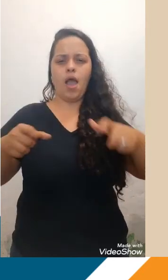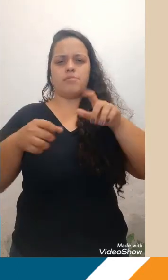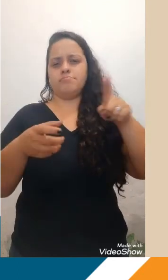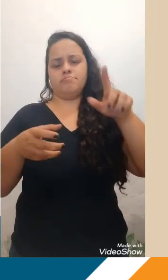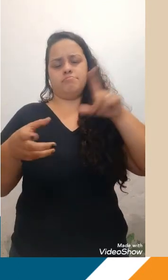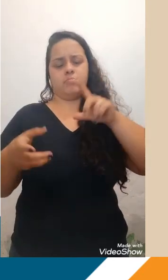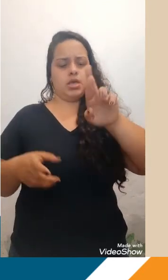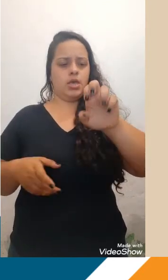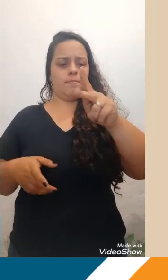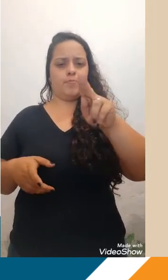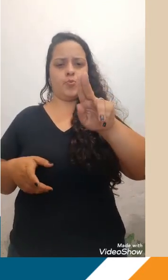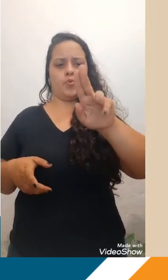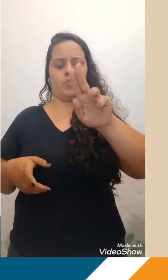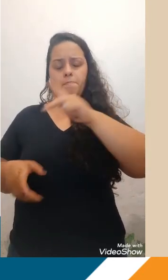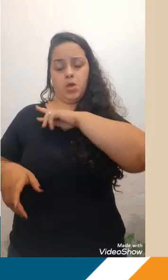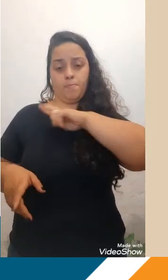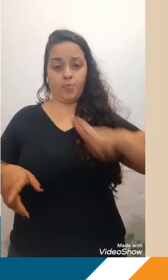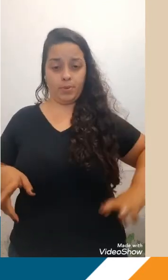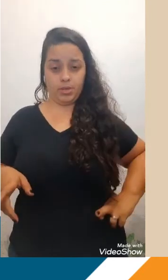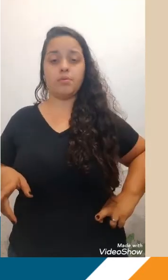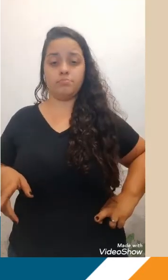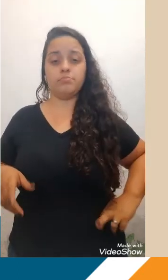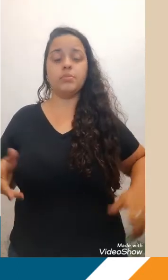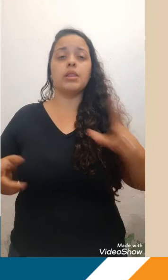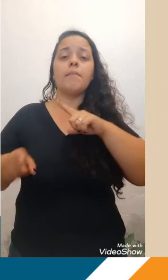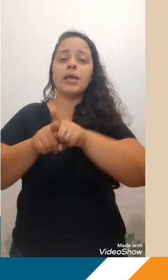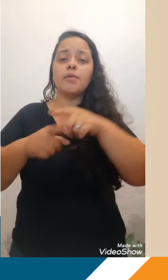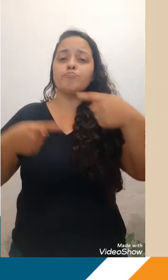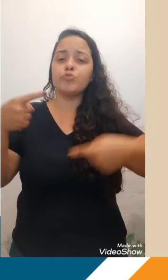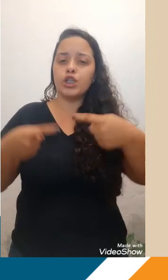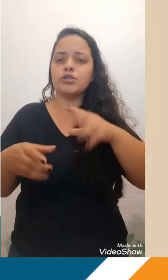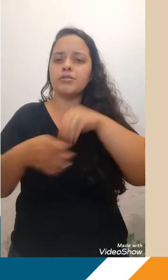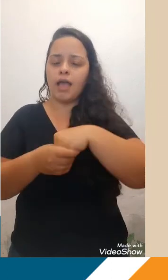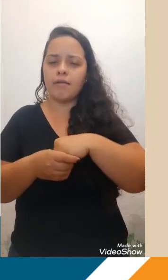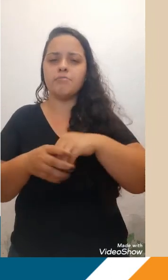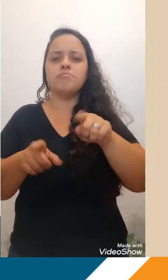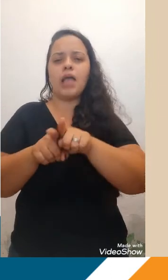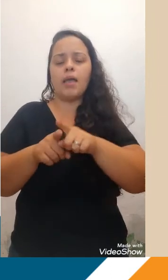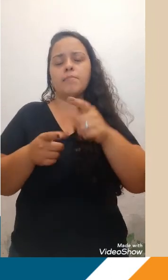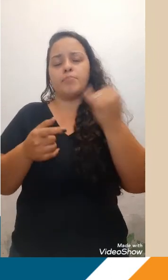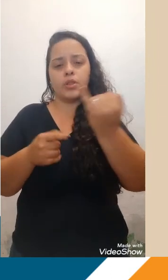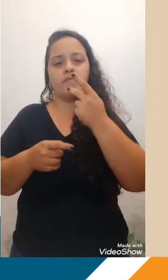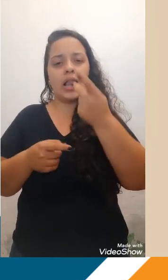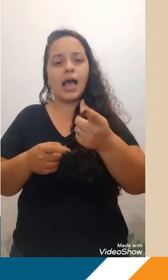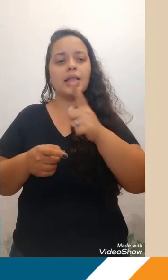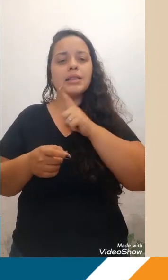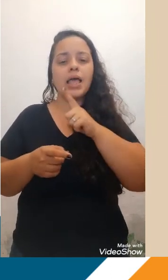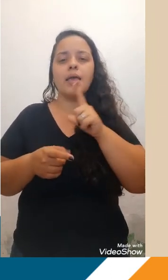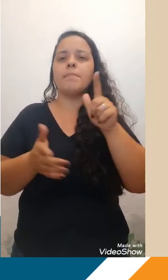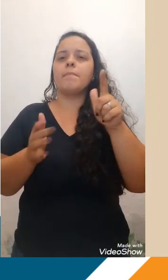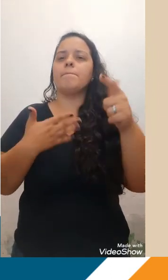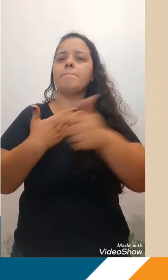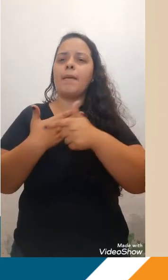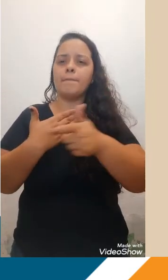a América Espanhola. Além das disputas políticas internas, é também importante destacar o papel dos